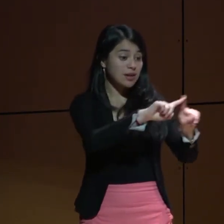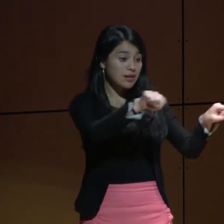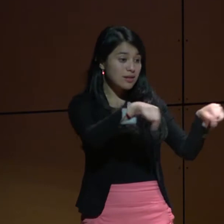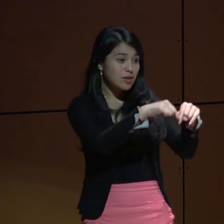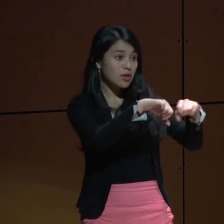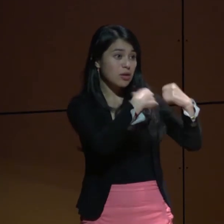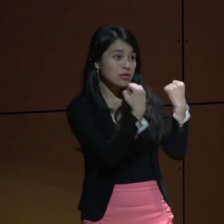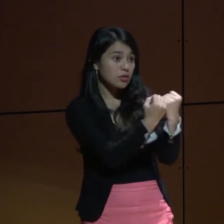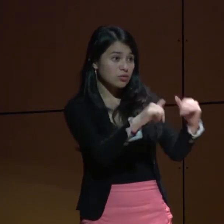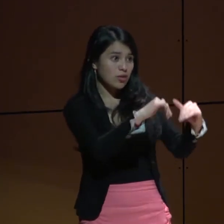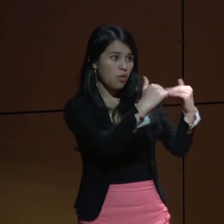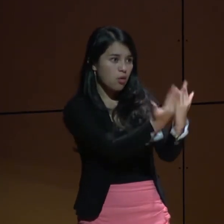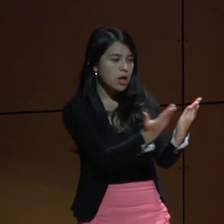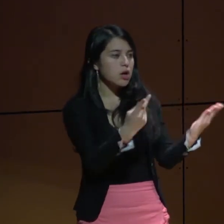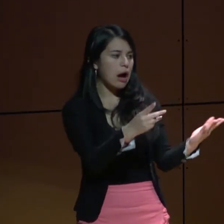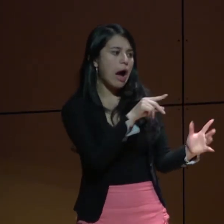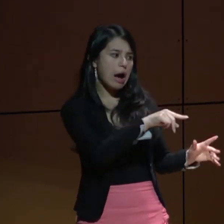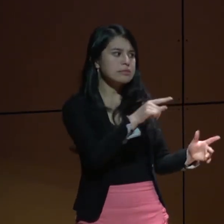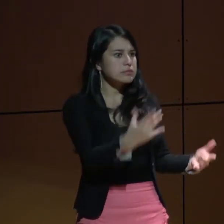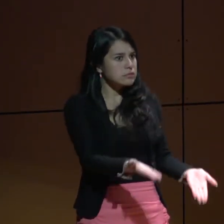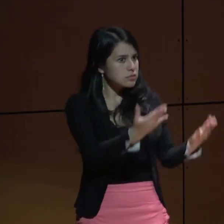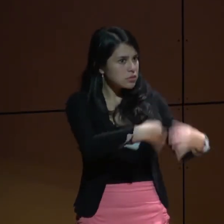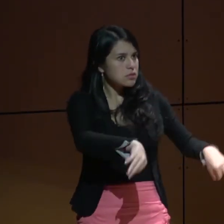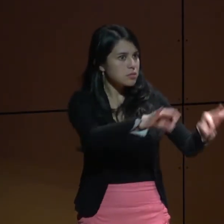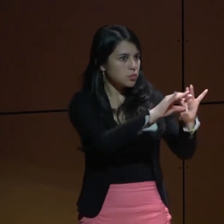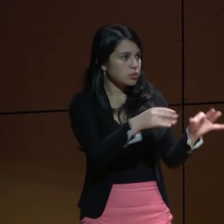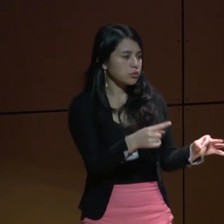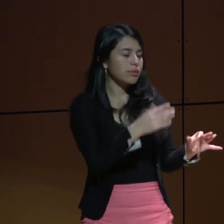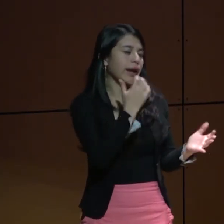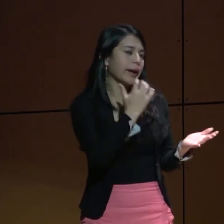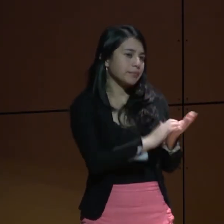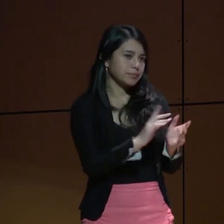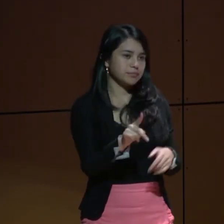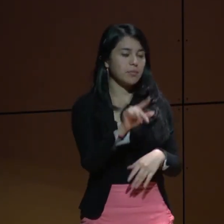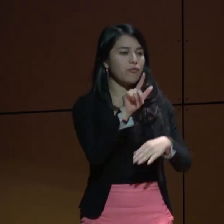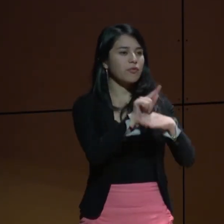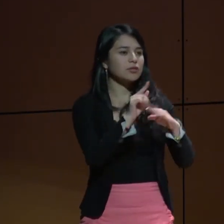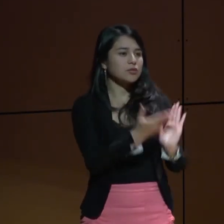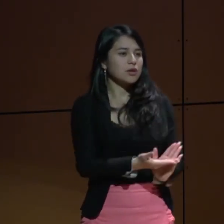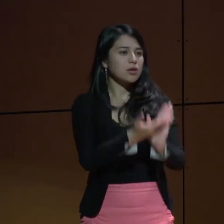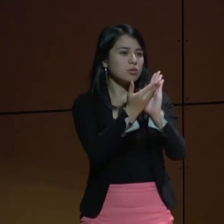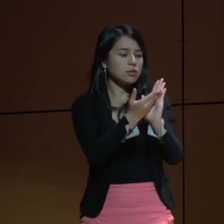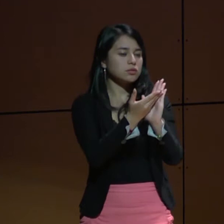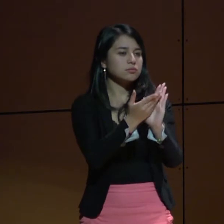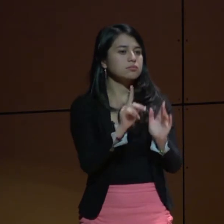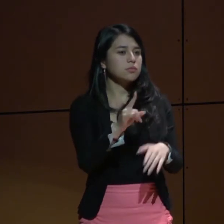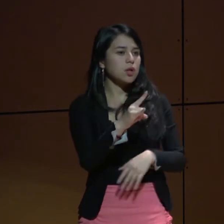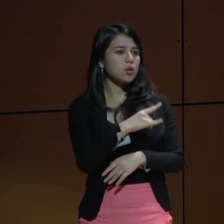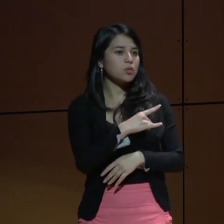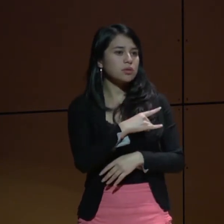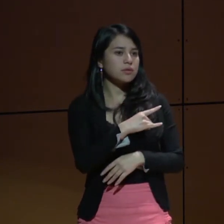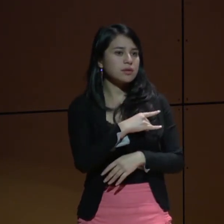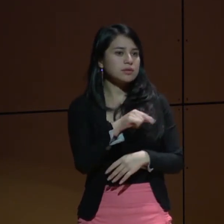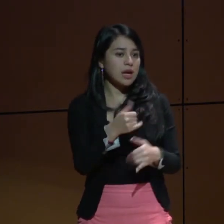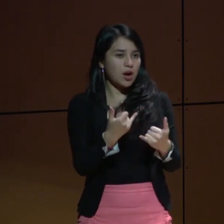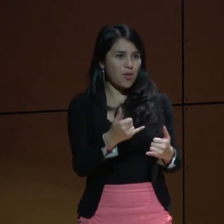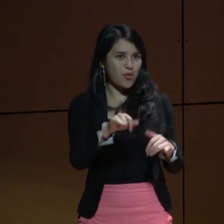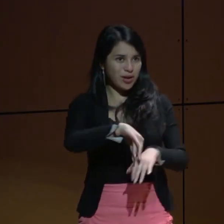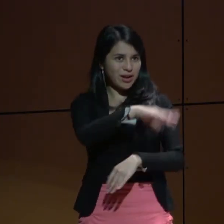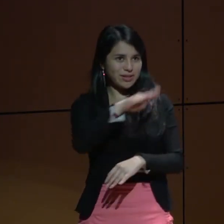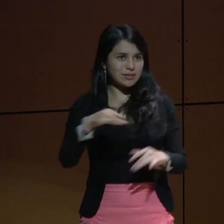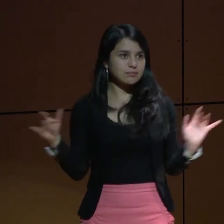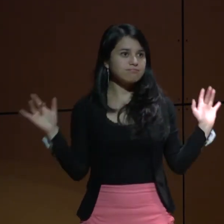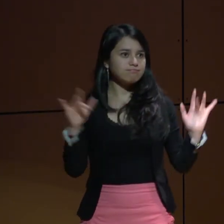aulas escolares de sus profesores, como es el caso de la Facultad de Educación de la universidad que hoy nos